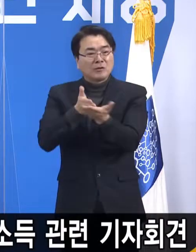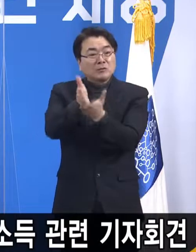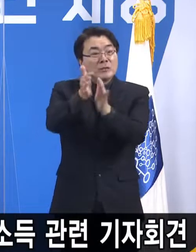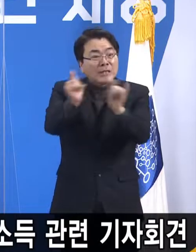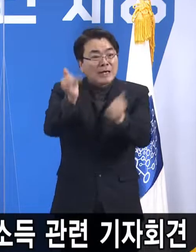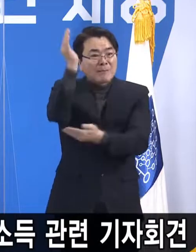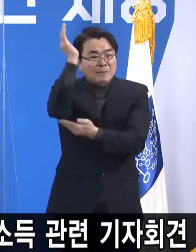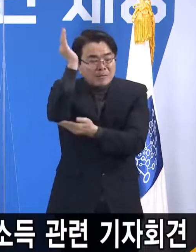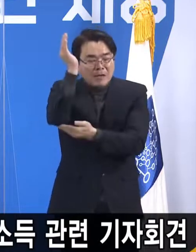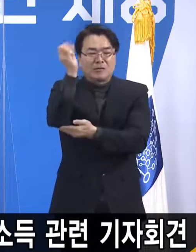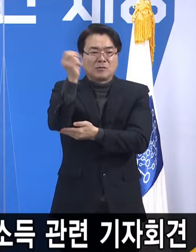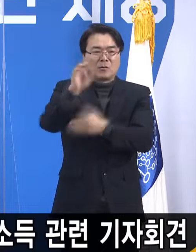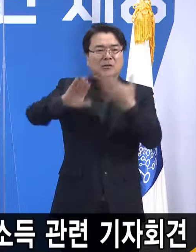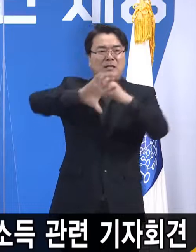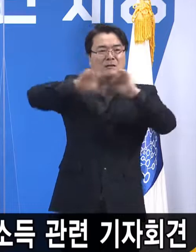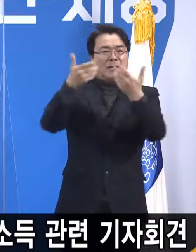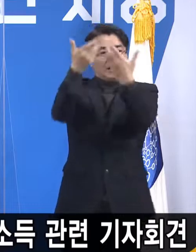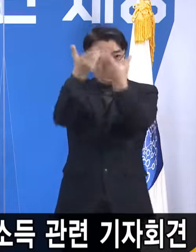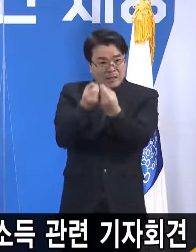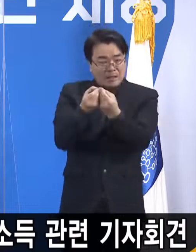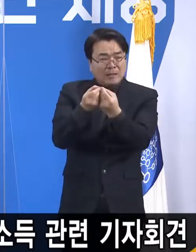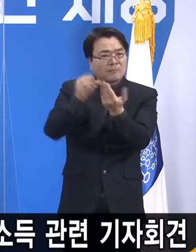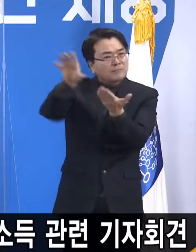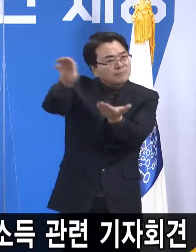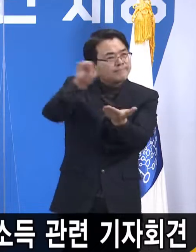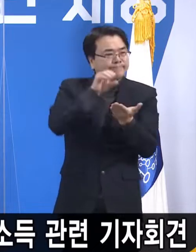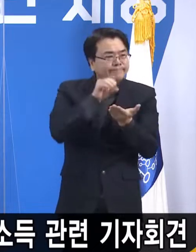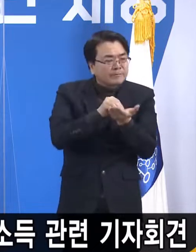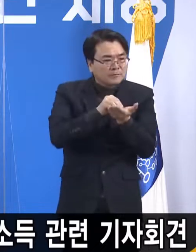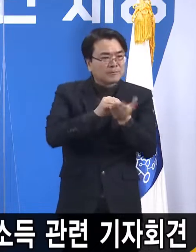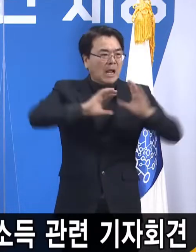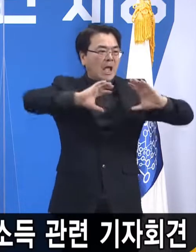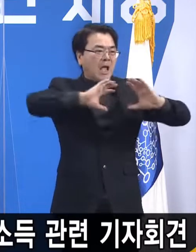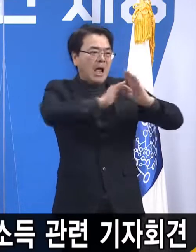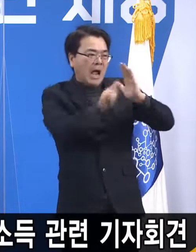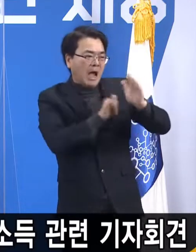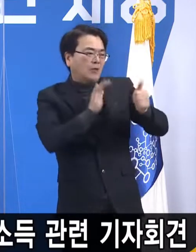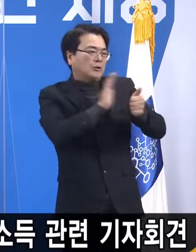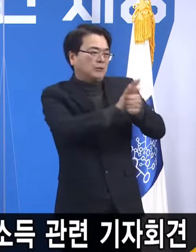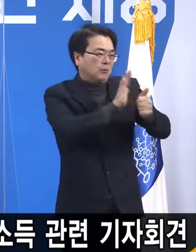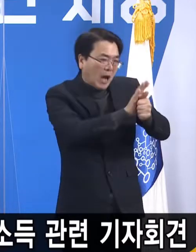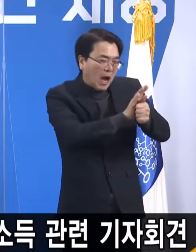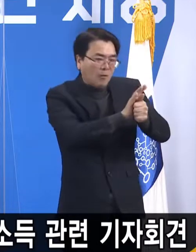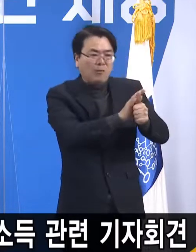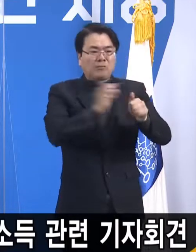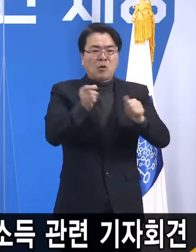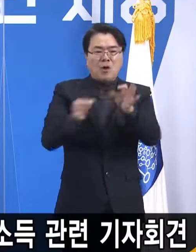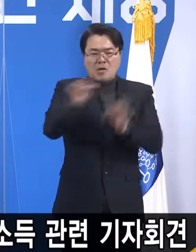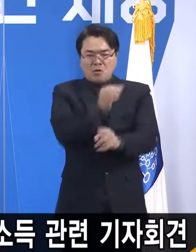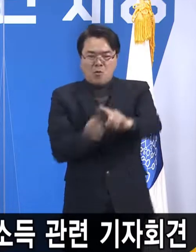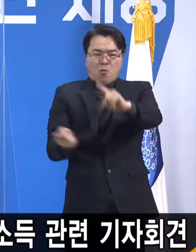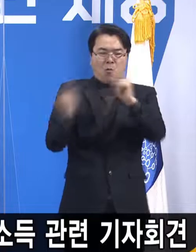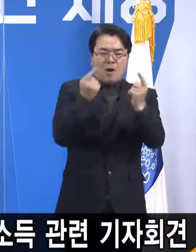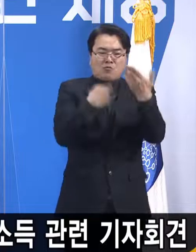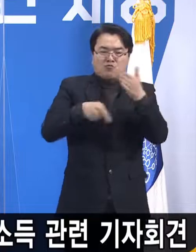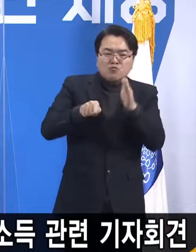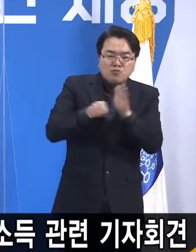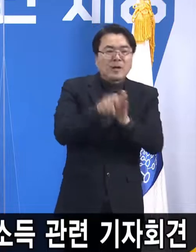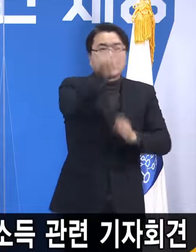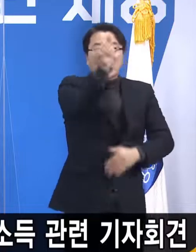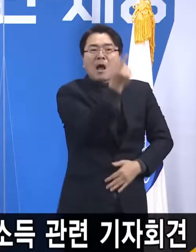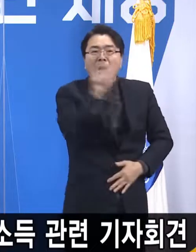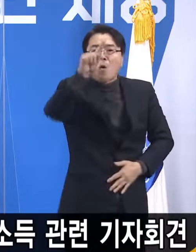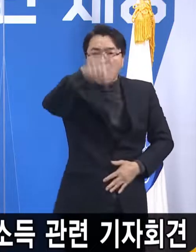권고 외국의 사례를 따라서 가계 소득도 지원하고 경제 활성화도 기여할 수 있는 확장